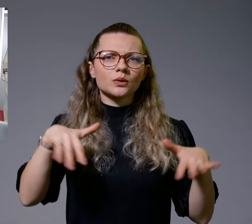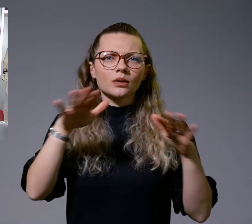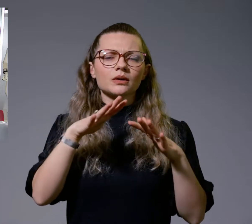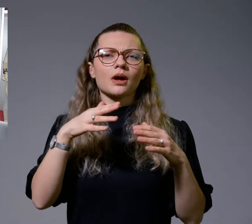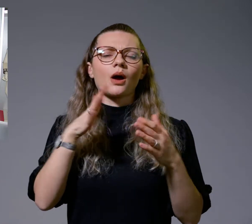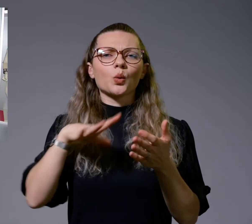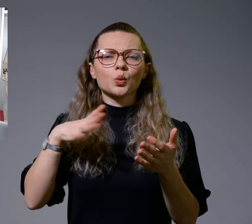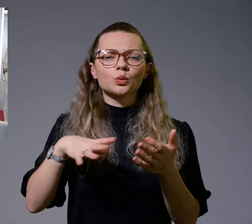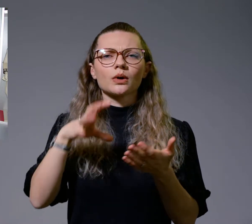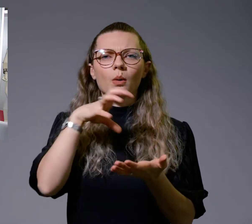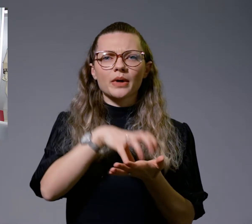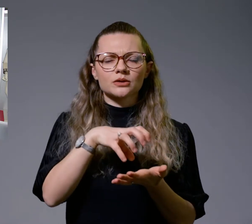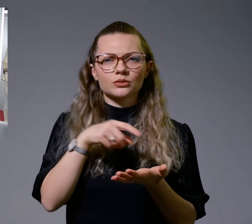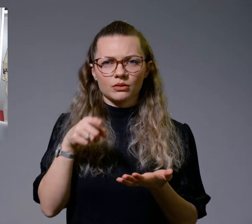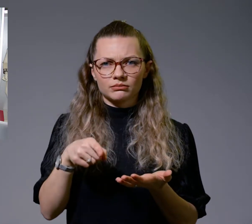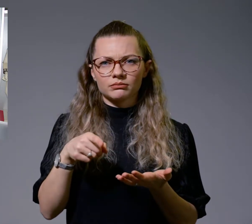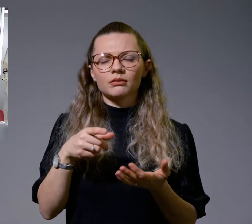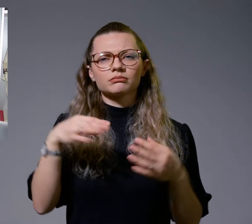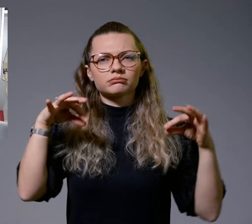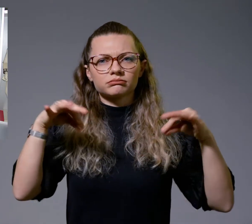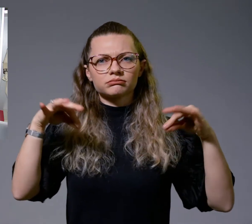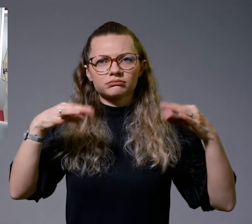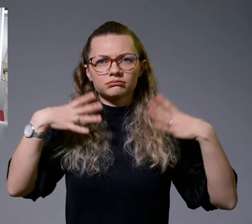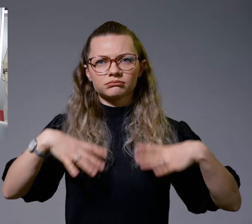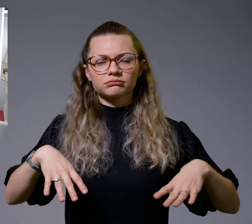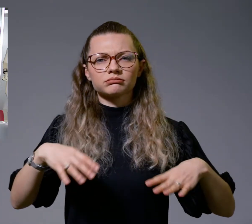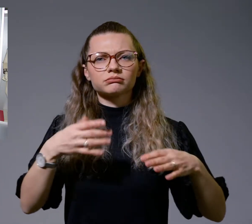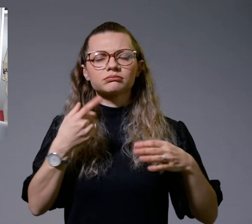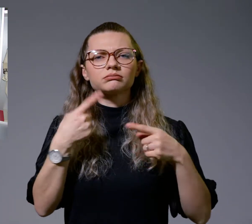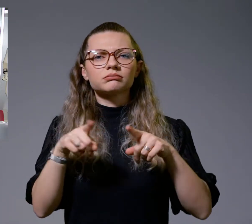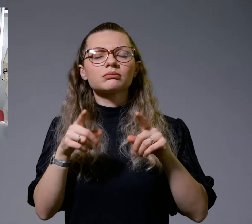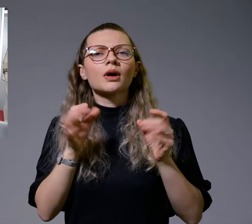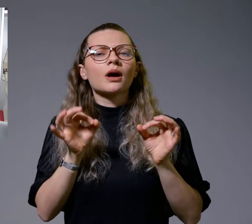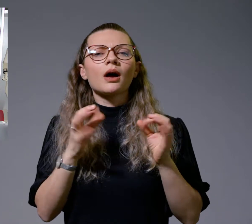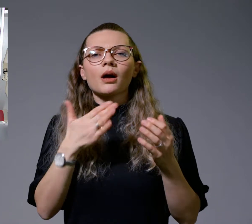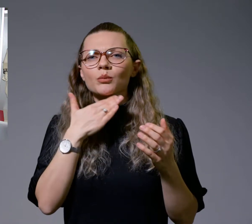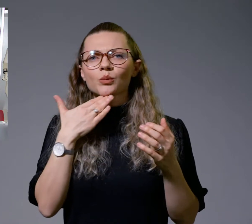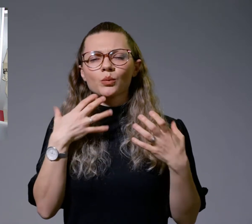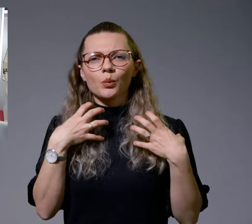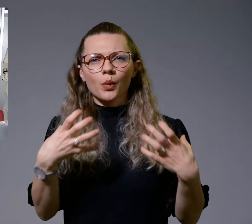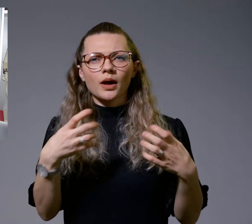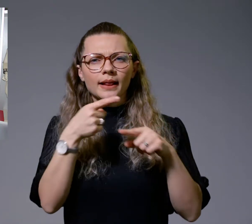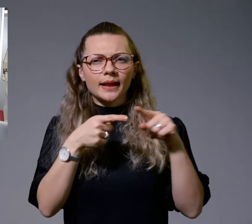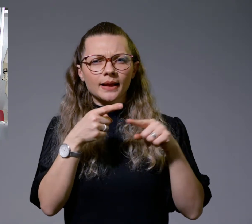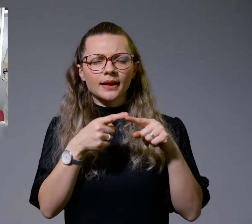област. Носијата се одликува со големо богатство од детали и е најтешка од